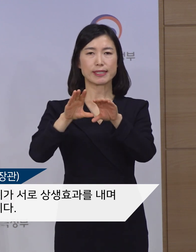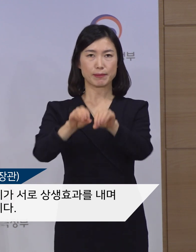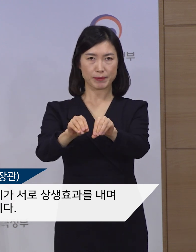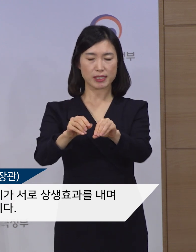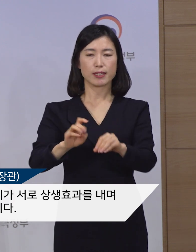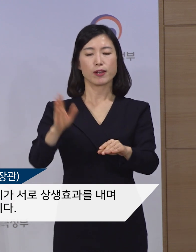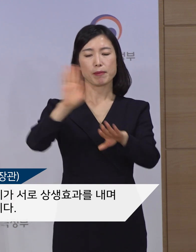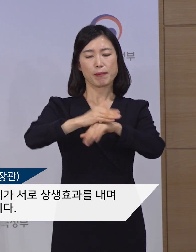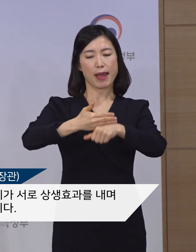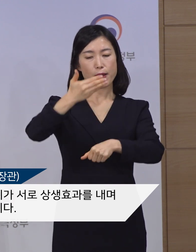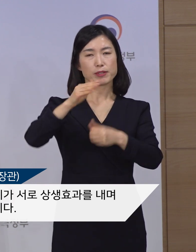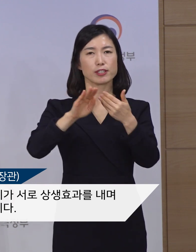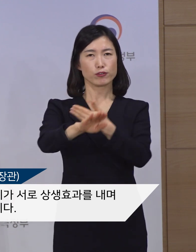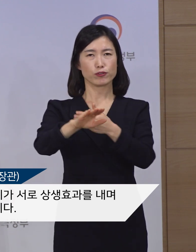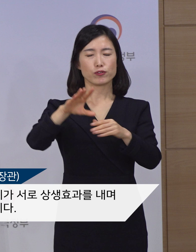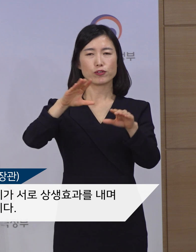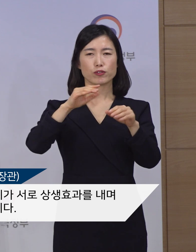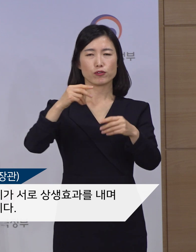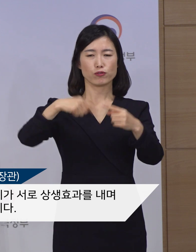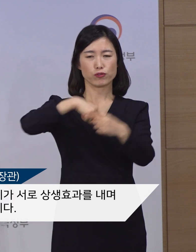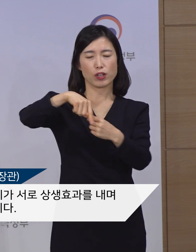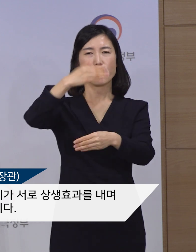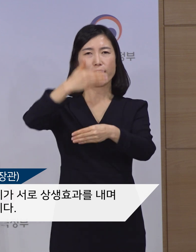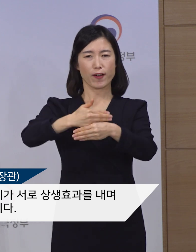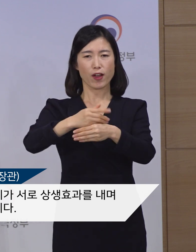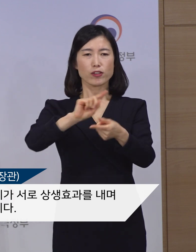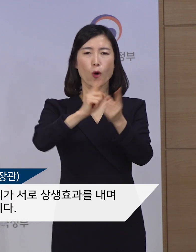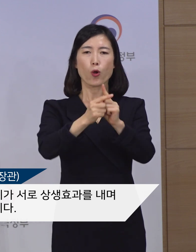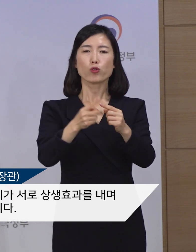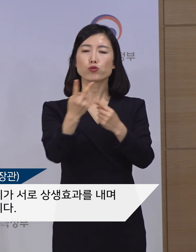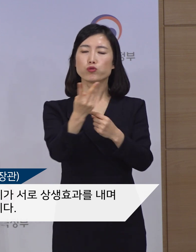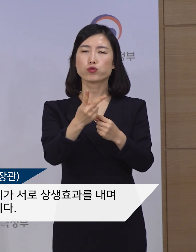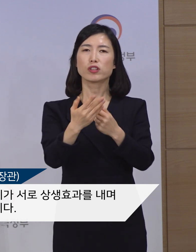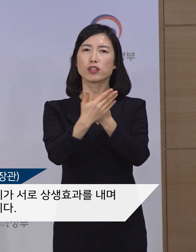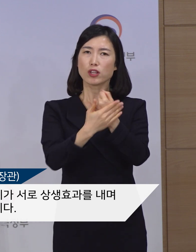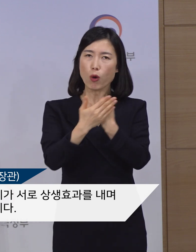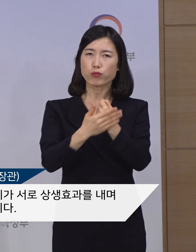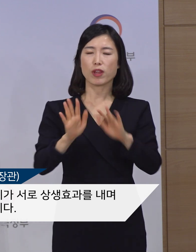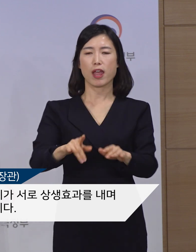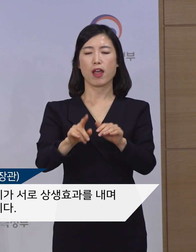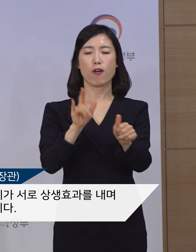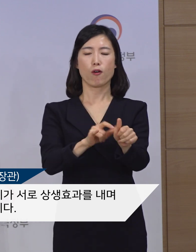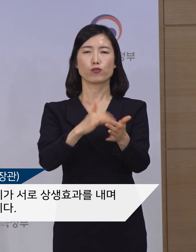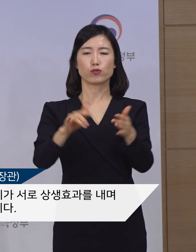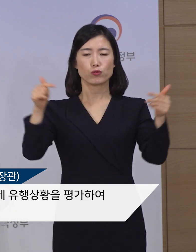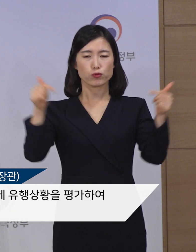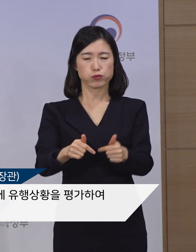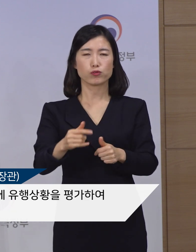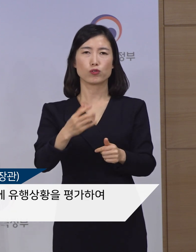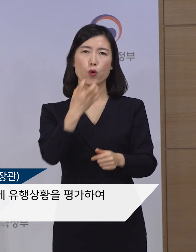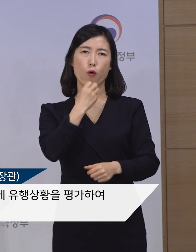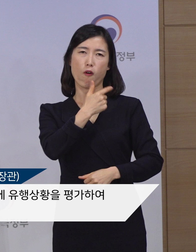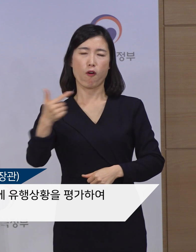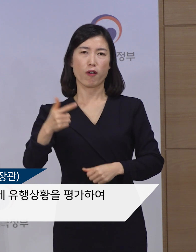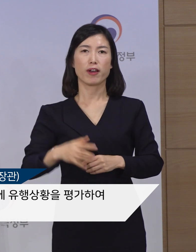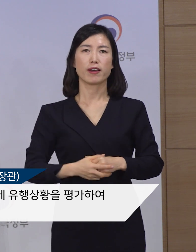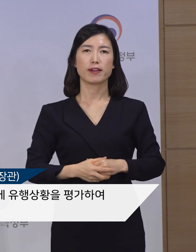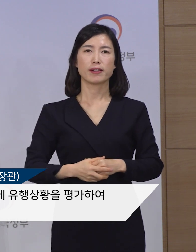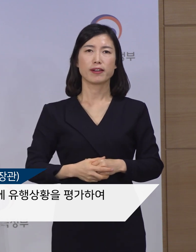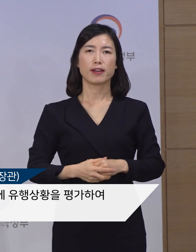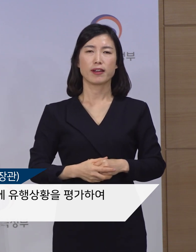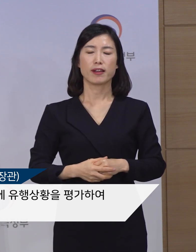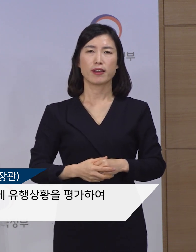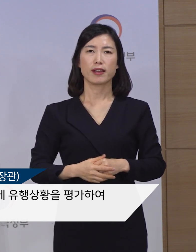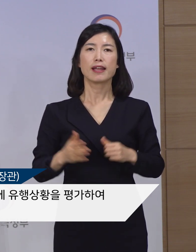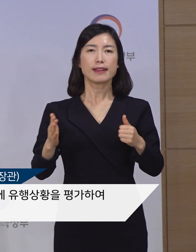중단 조치가 서로 상승 효과를 내며 환자 감소세를 이끌고 있다는 점도 고려하였습니다. 이에 따라